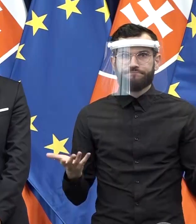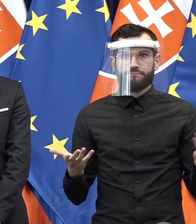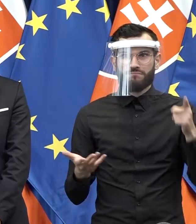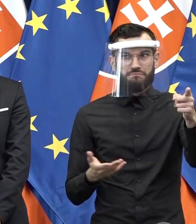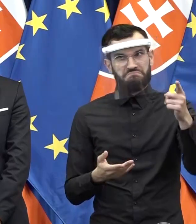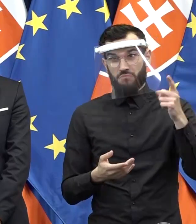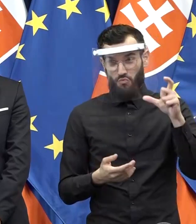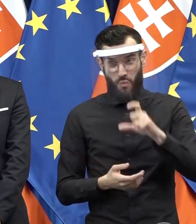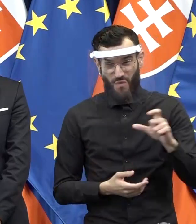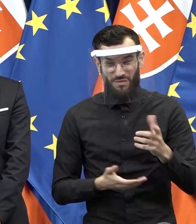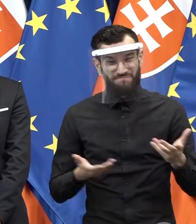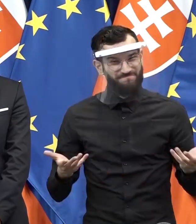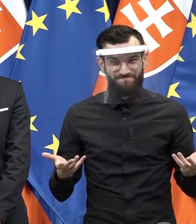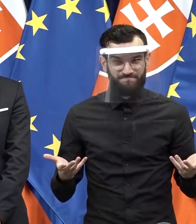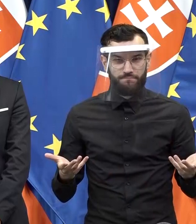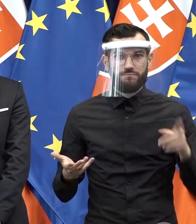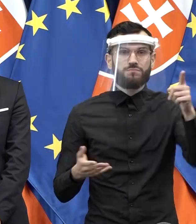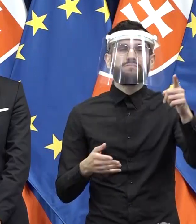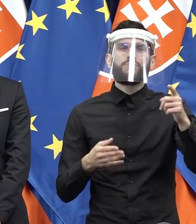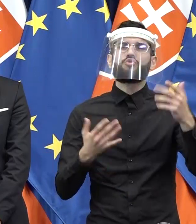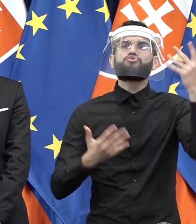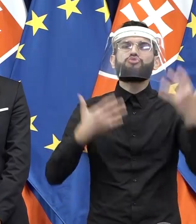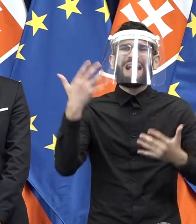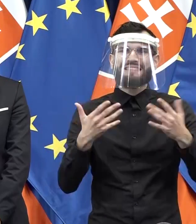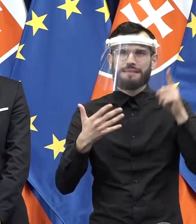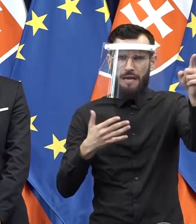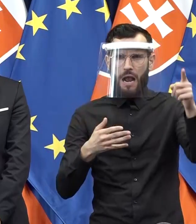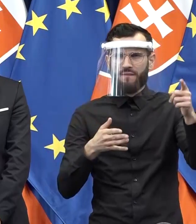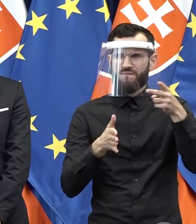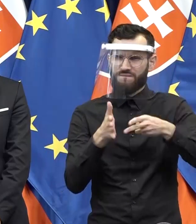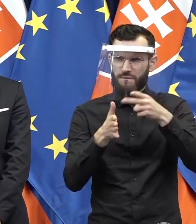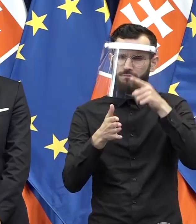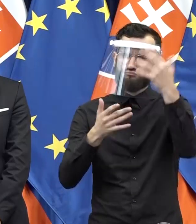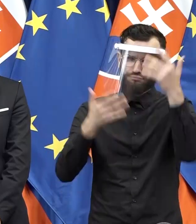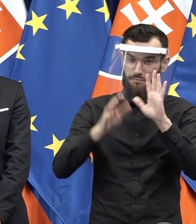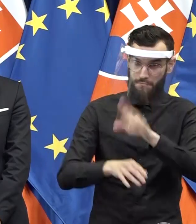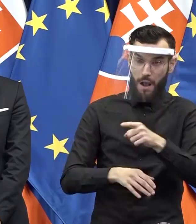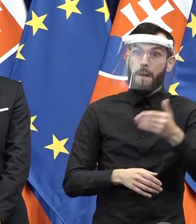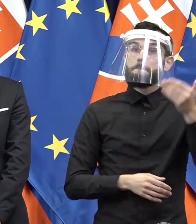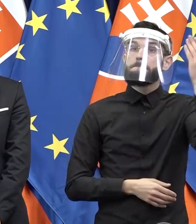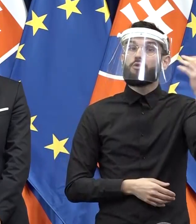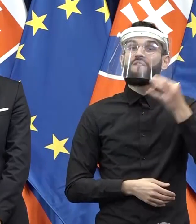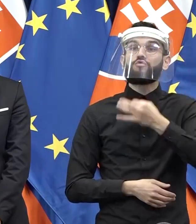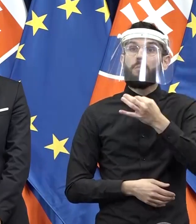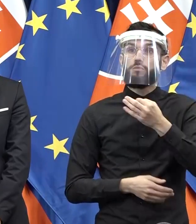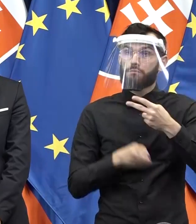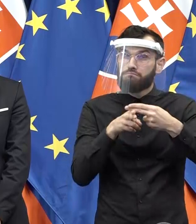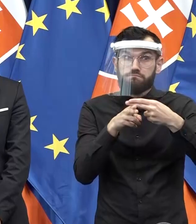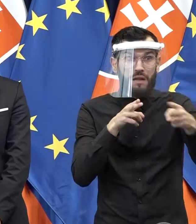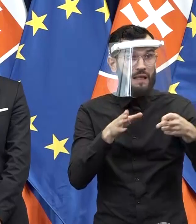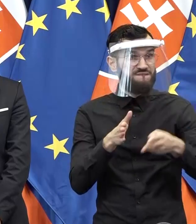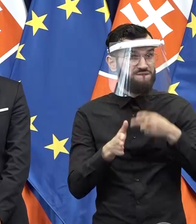nevyhnutných dôvodov. Krásny príklad, štatistiky o tom má aj železnica. Krásny príklad je minulá sobota plné vlaky